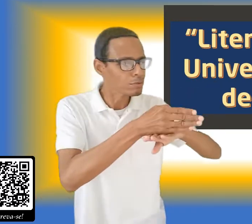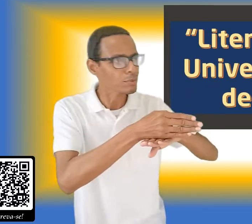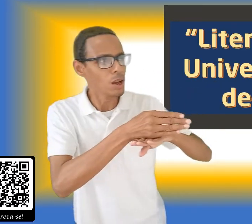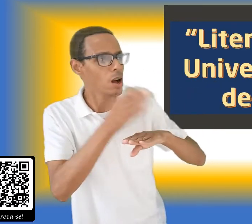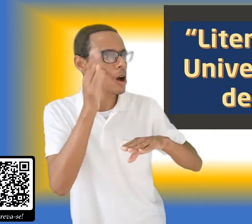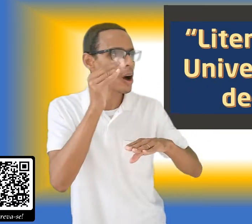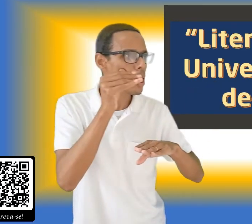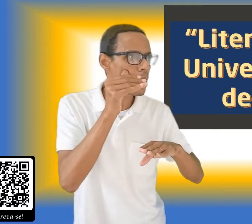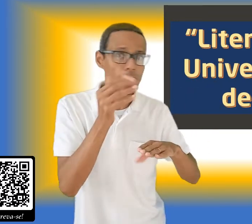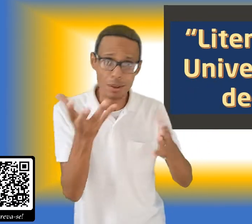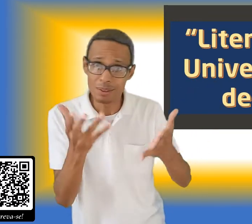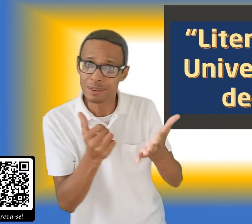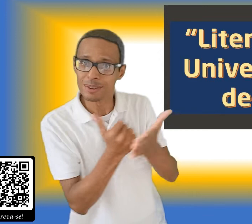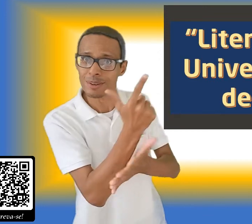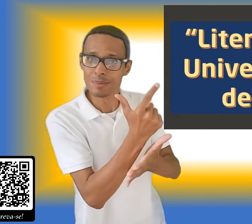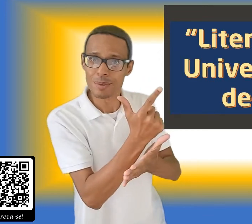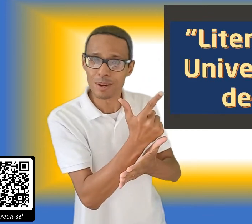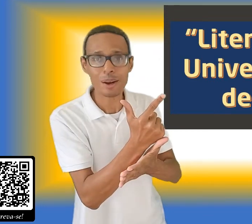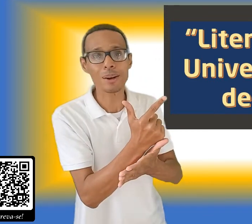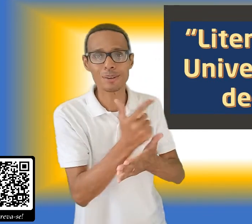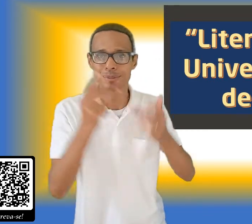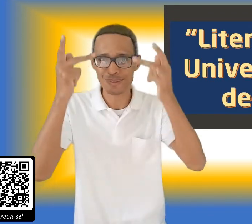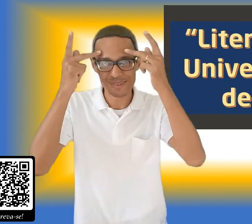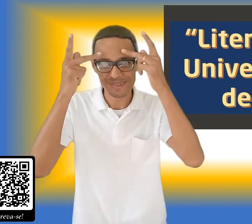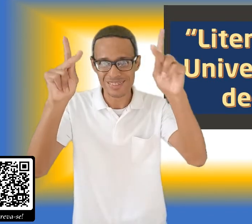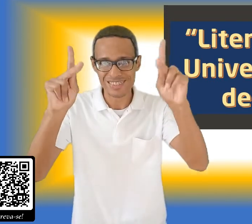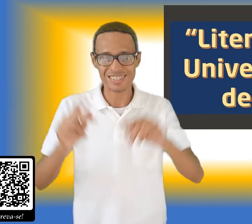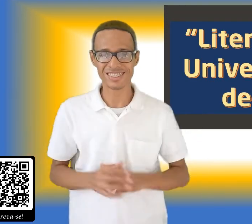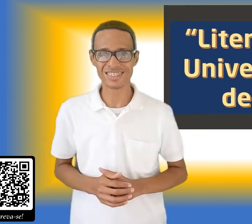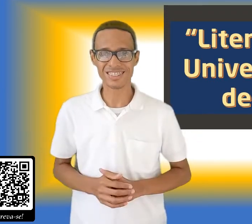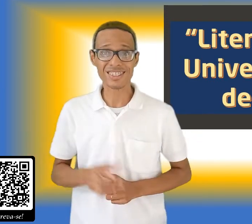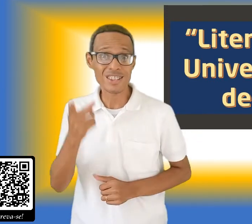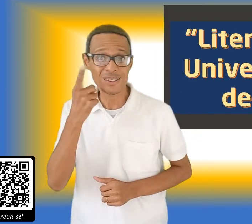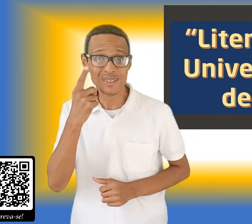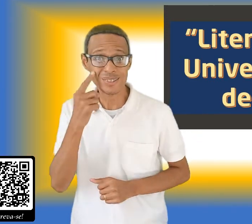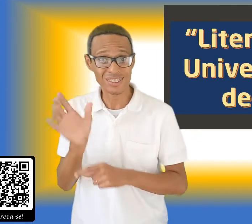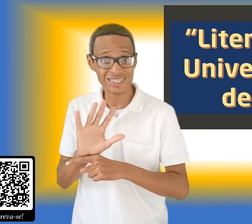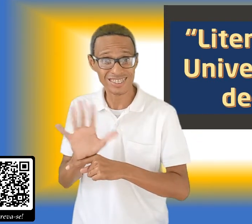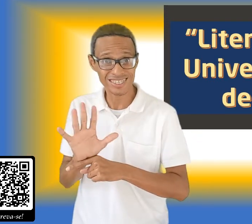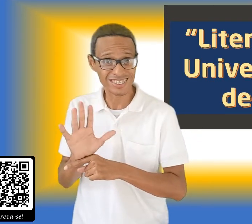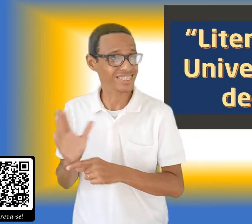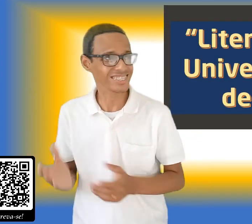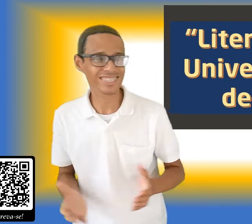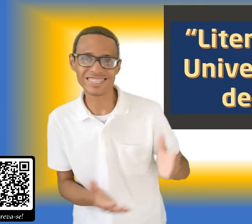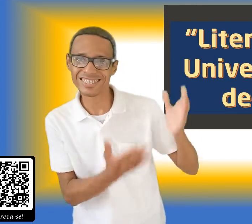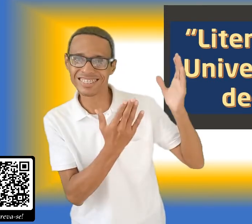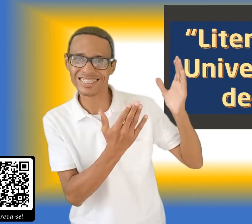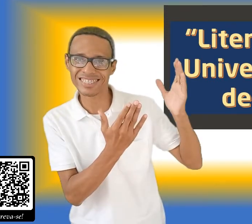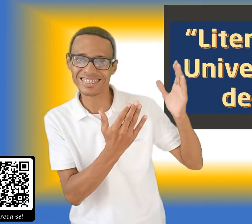algum. Vamos ver o segundo bloco da letra T? Acompanhe aí comigo!